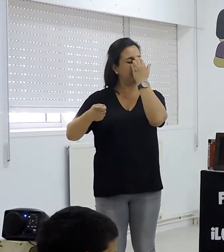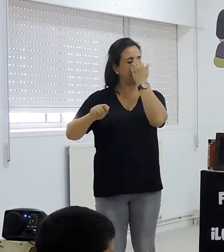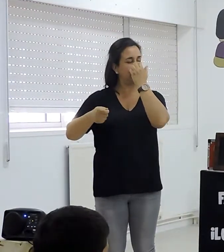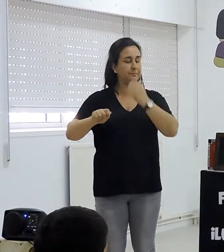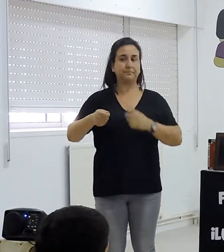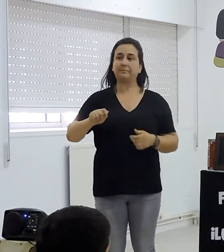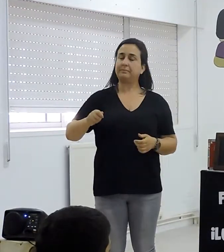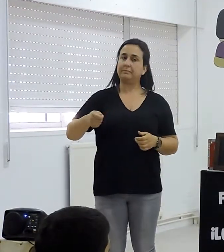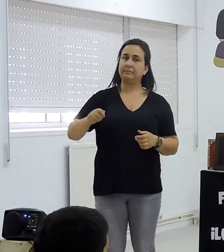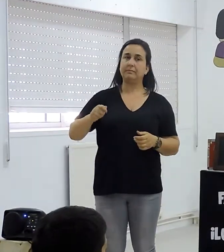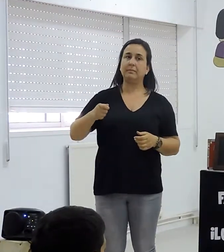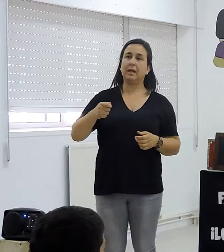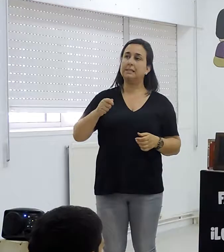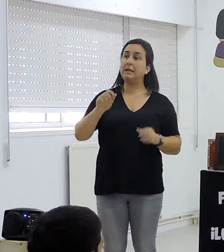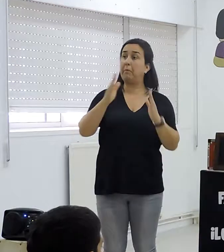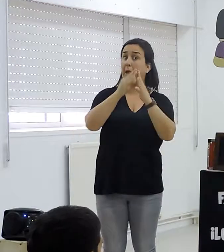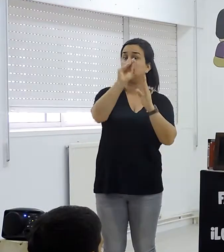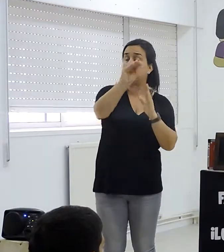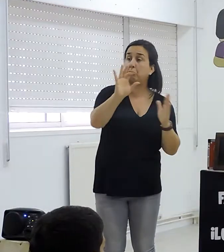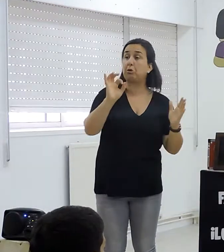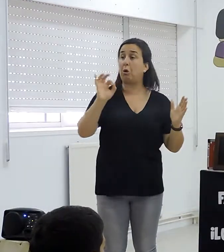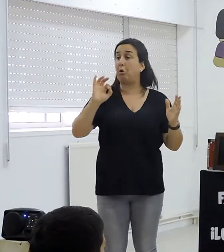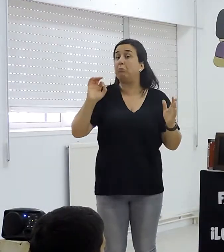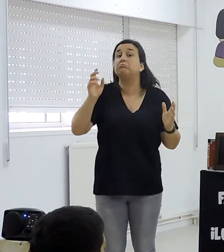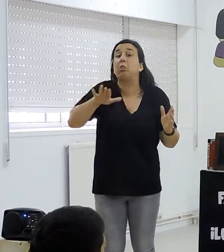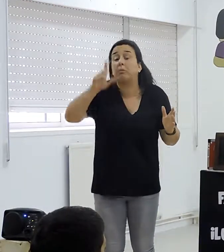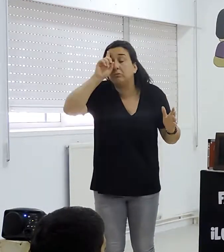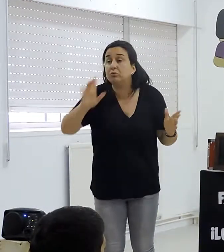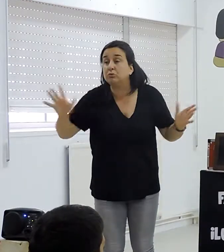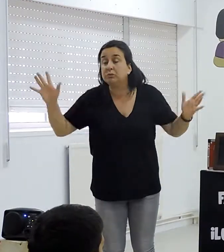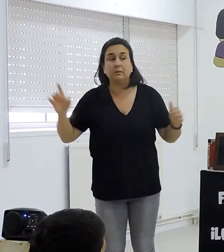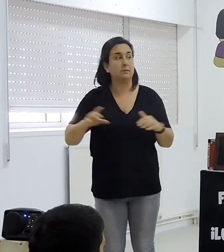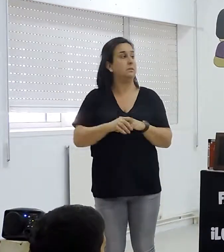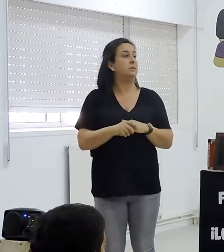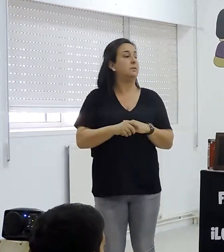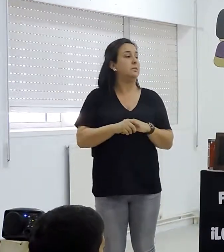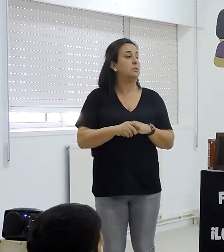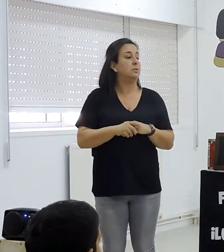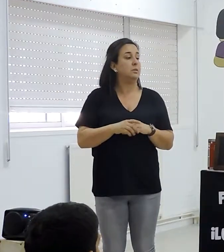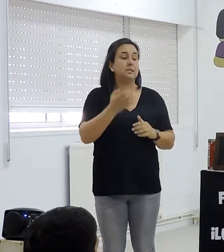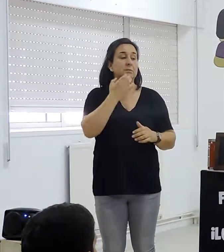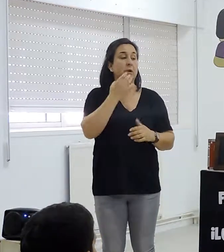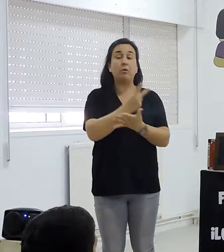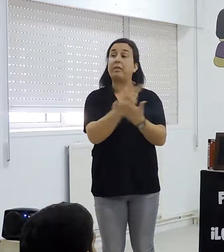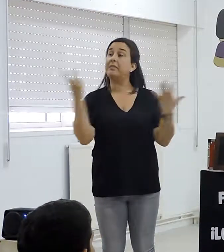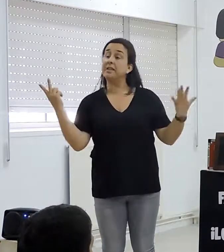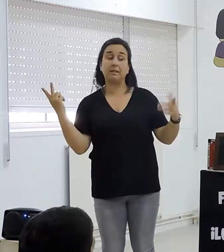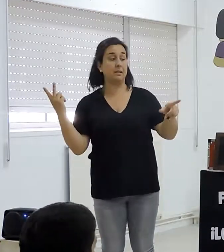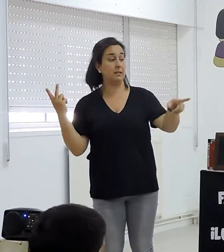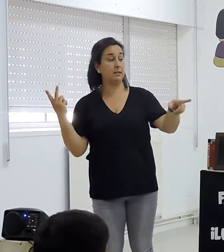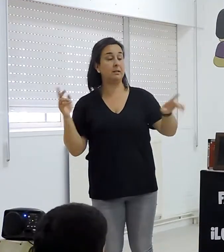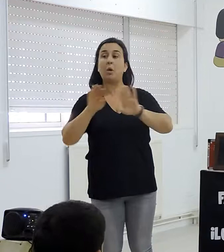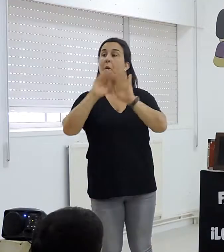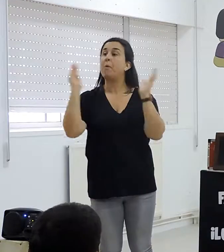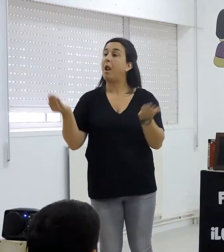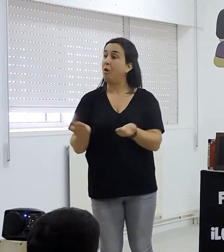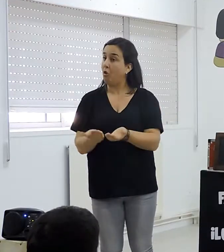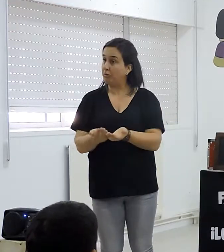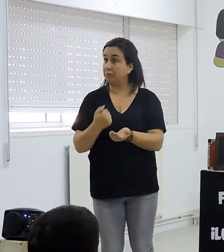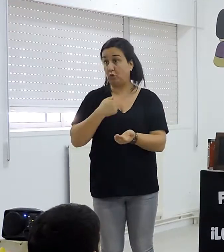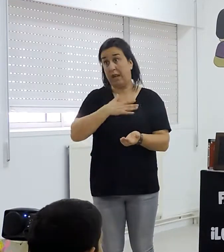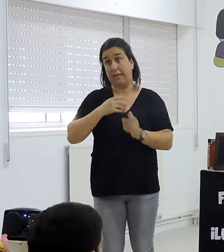la llave de tu casa, la llave de tu mente, quién sabe, una llave, bueno. Si hubiese sido pues el 17 sería un balón.